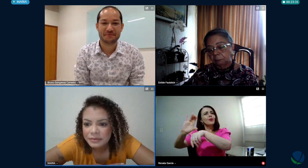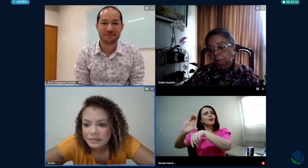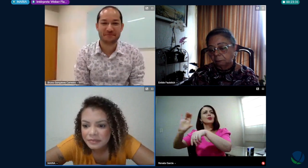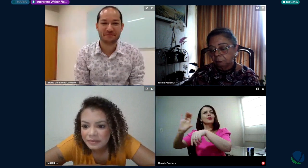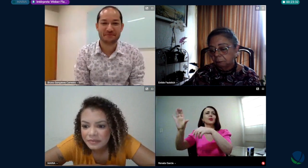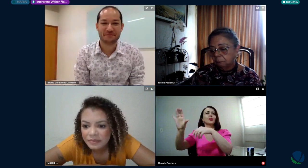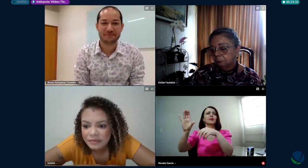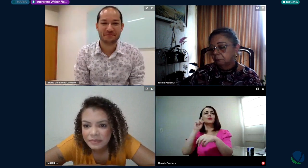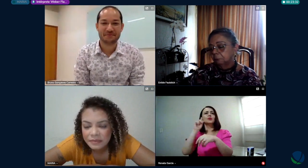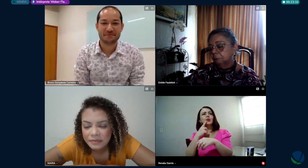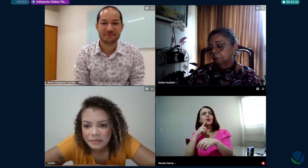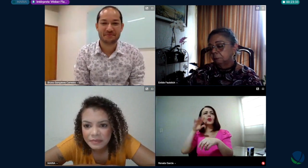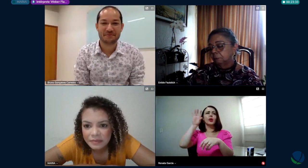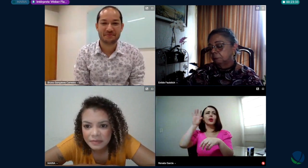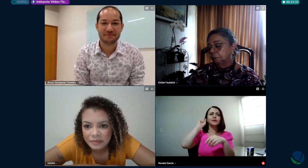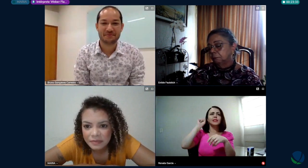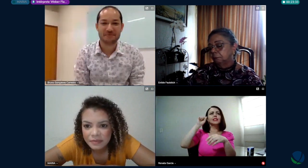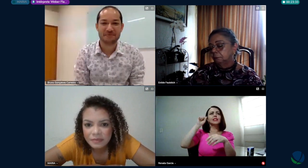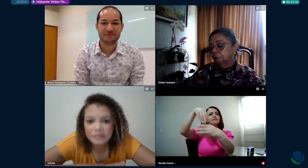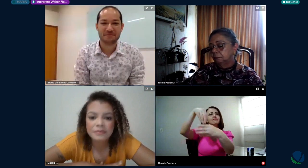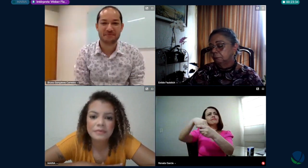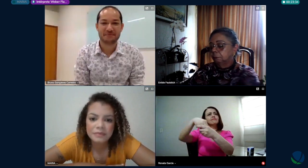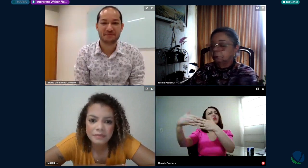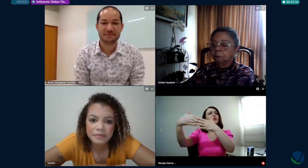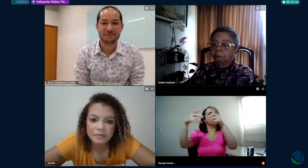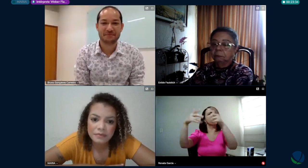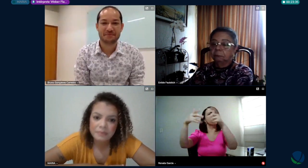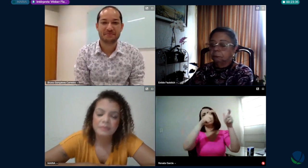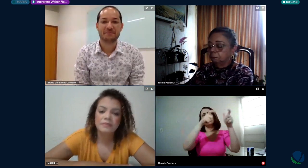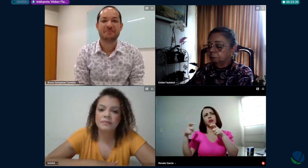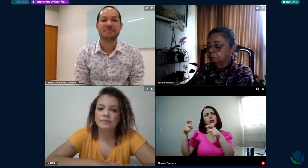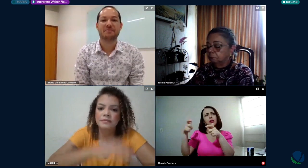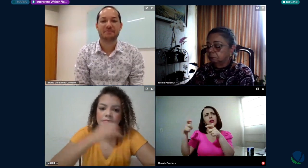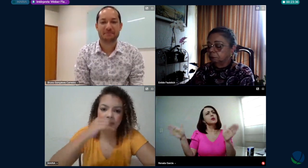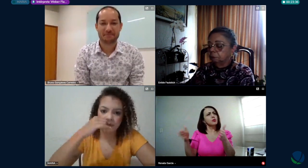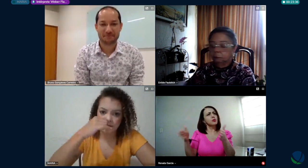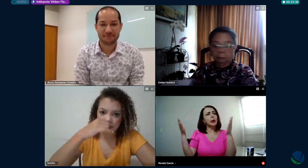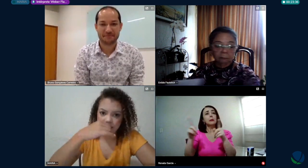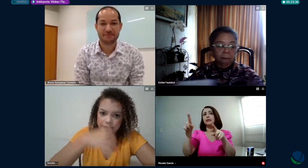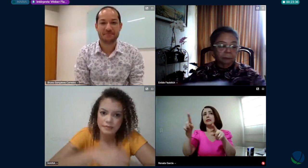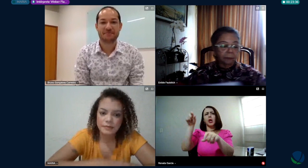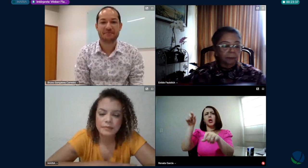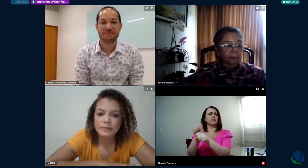saúde. E é importante que os surdos cada vez mais pesquisem,